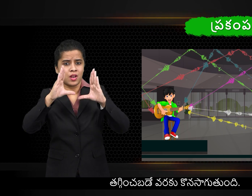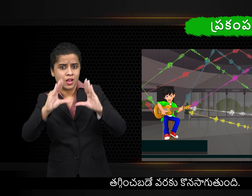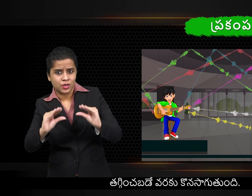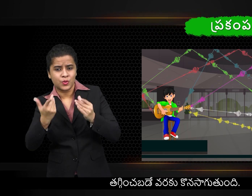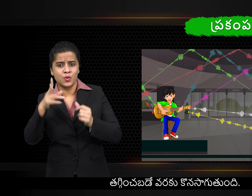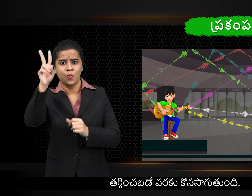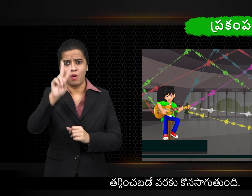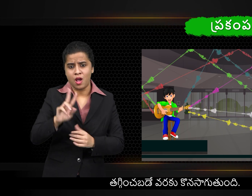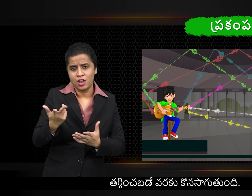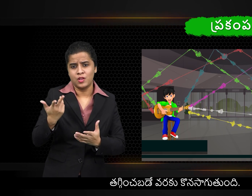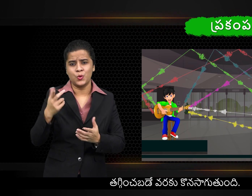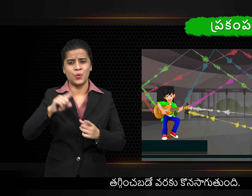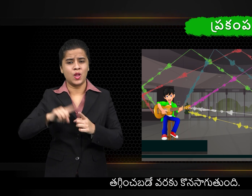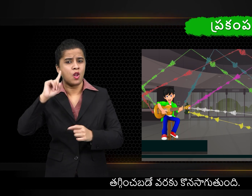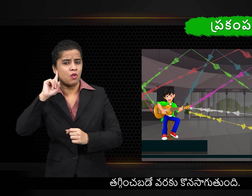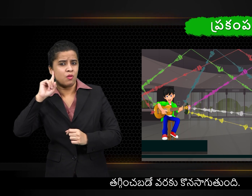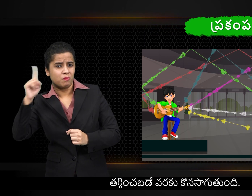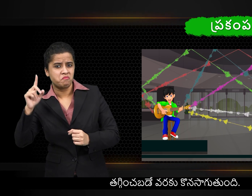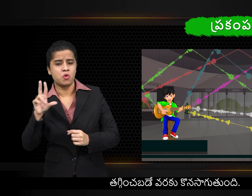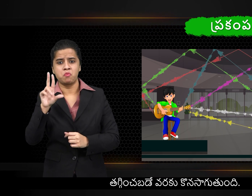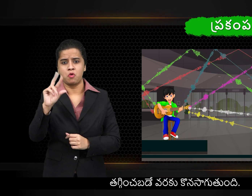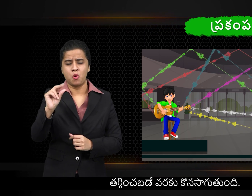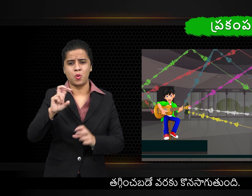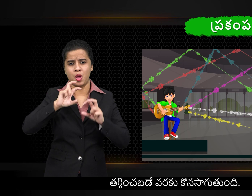తగ్గించబడే వరకు కొనసాగుతుంది.